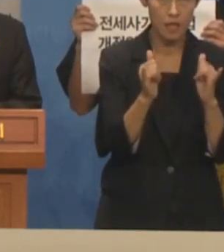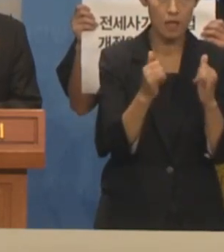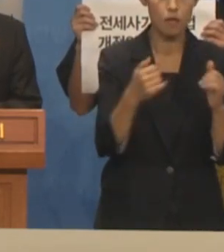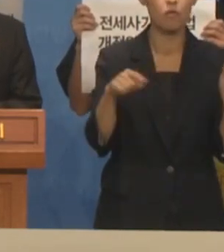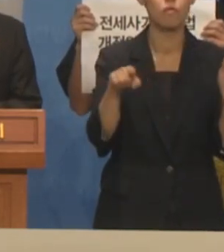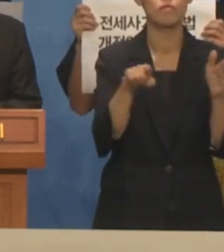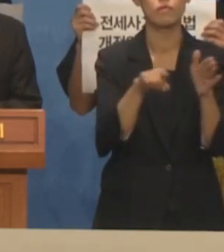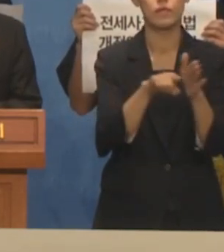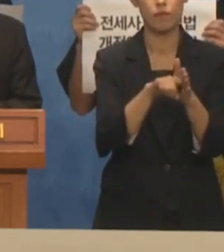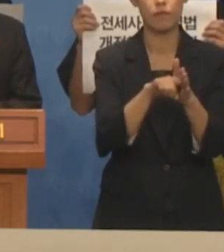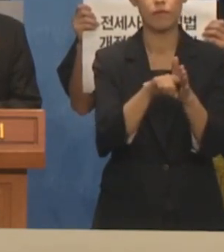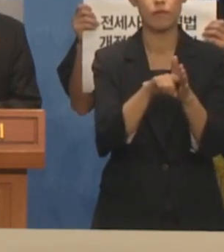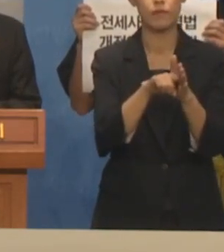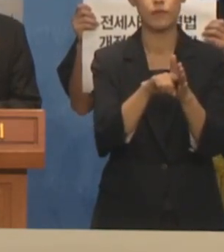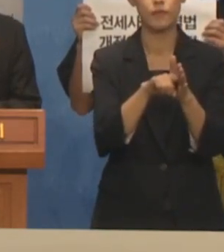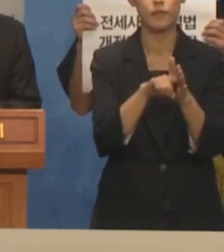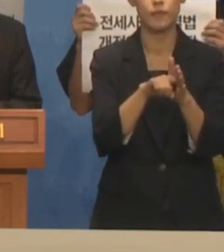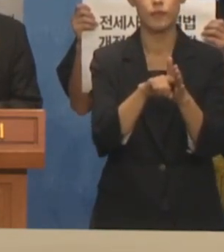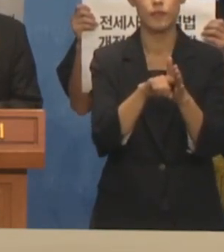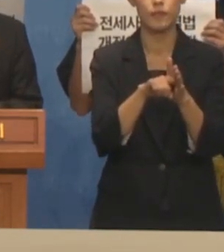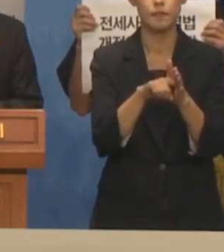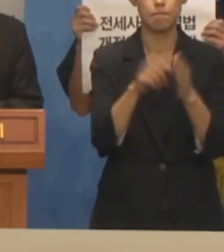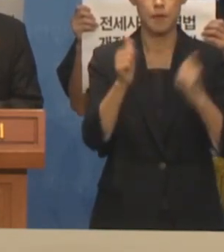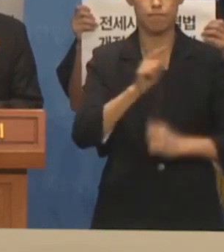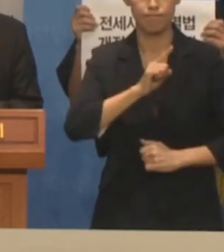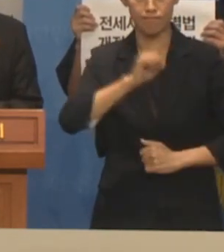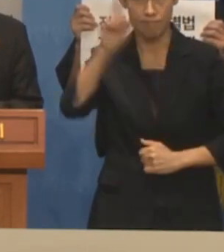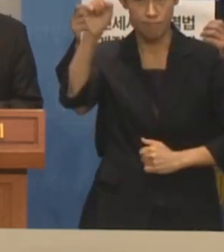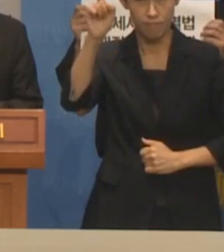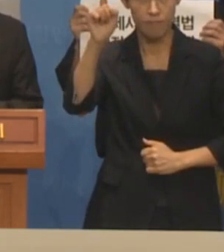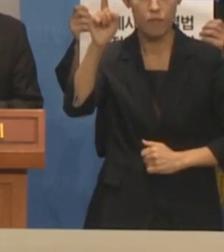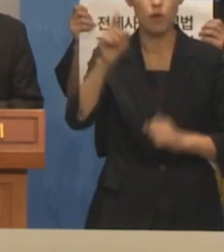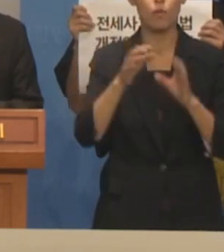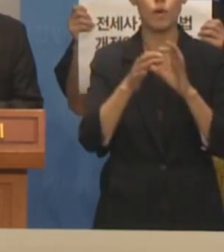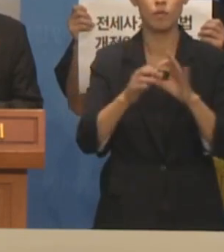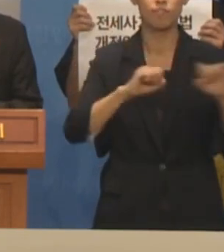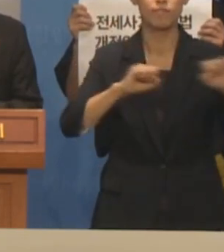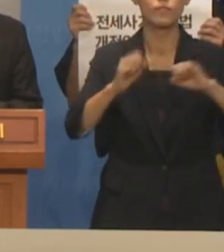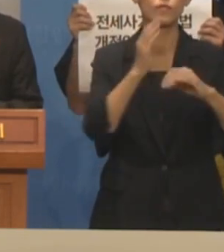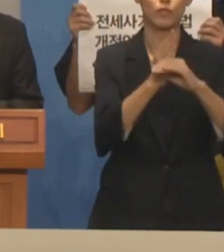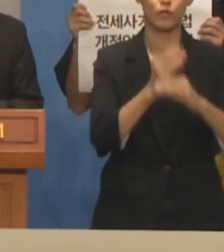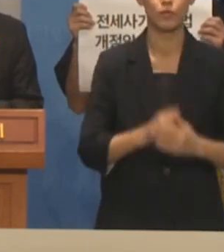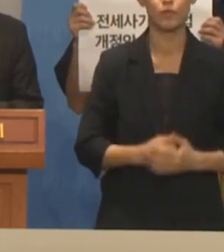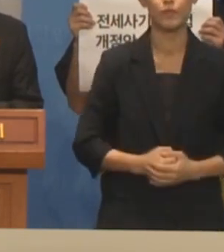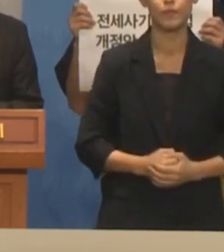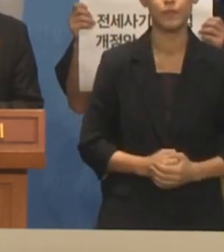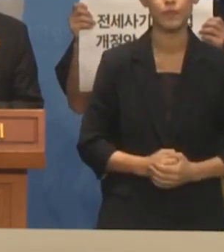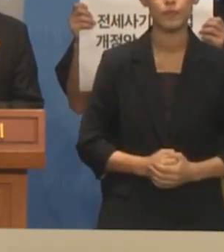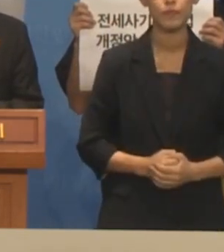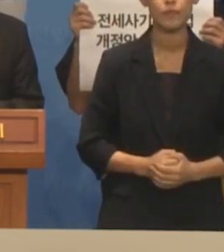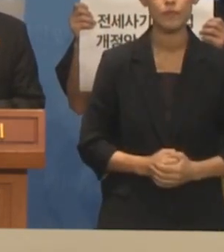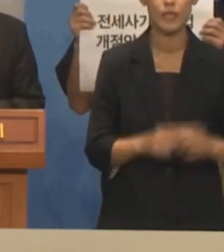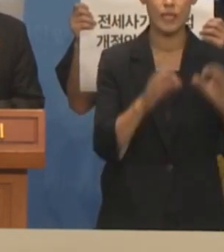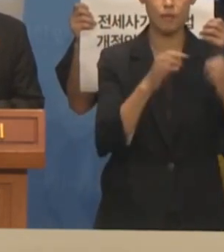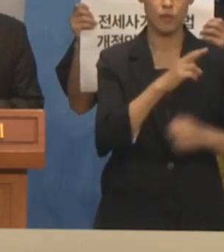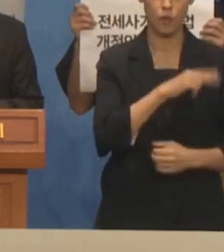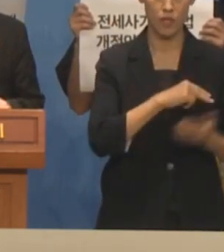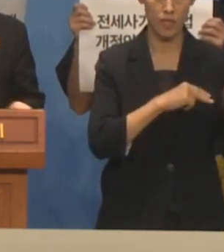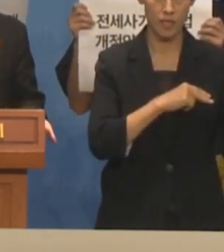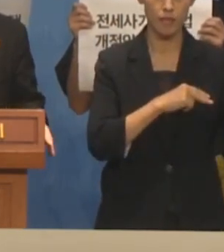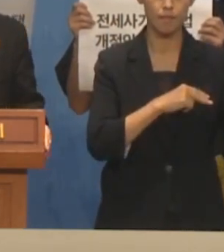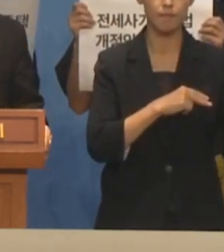진행되고 있는 명도소송을 늦추는 작업을 한 바 있습니다. 그때 김남근 의원님이